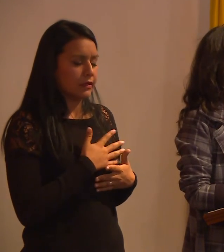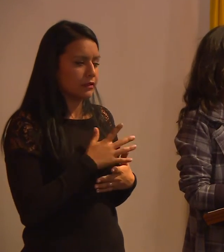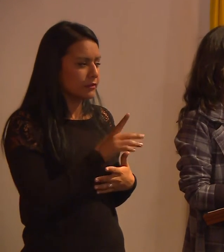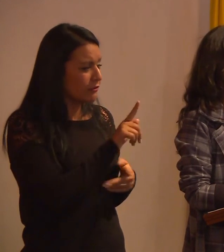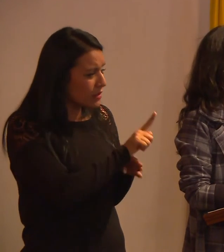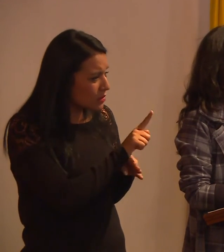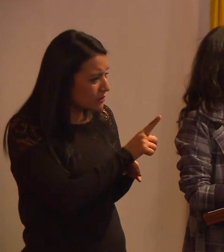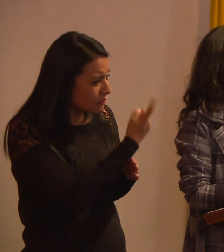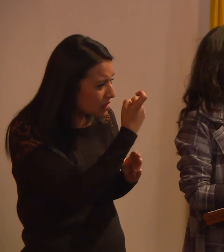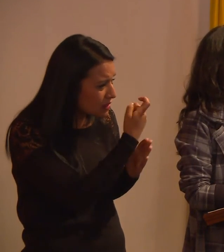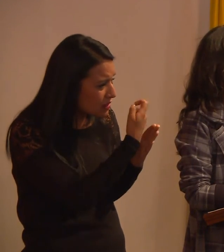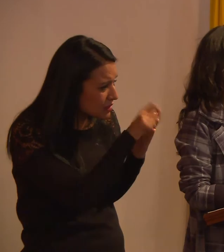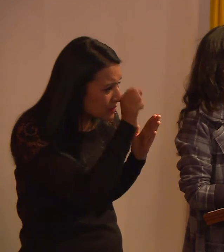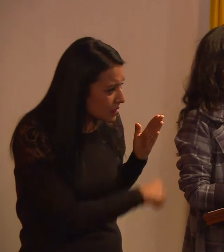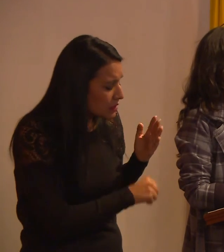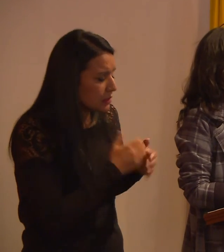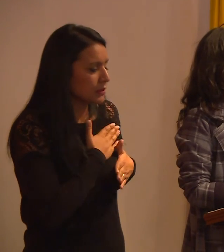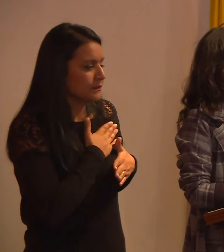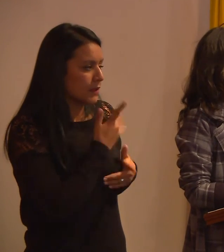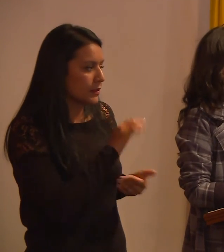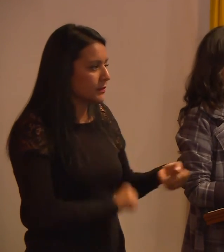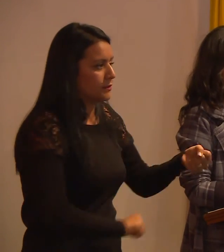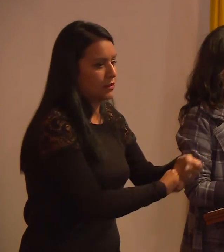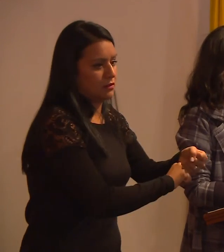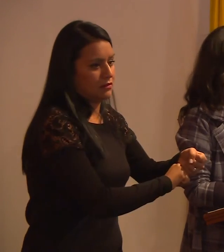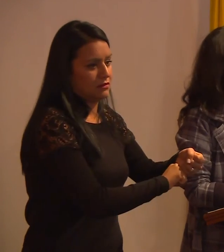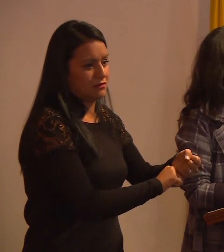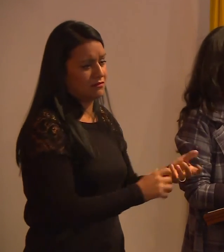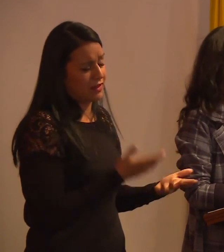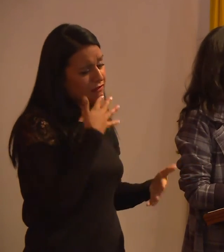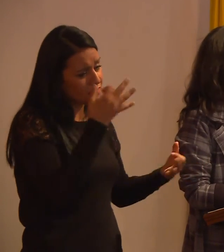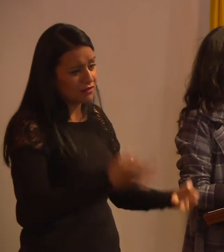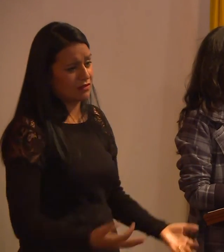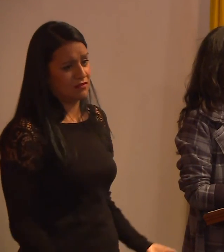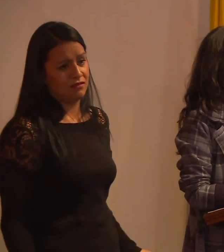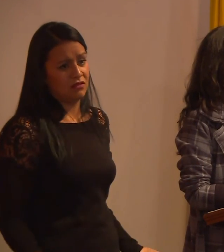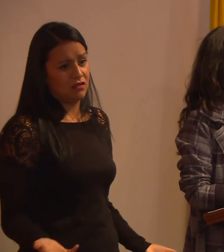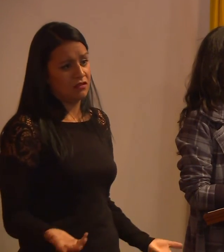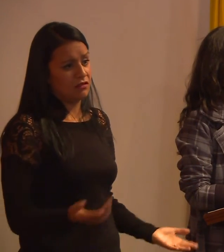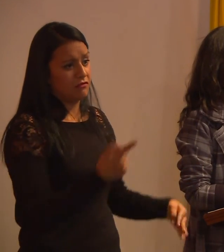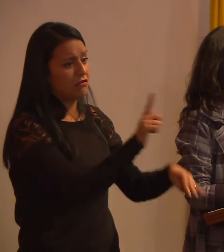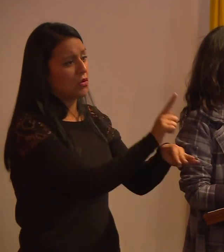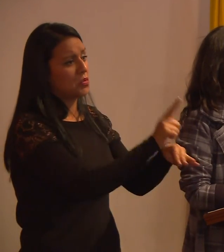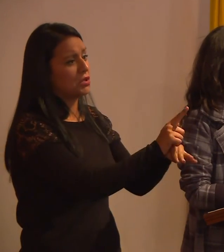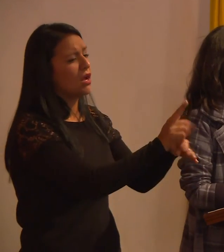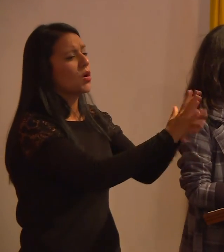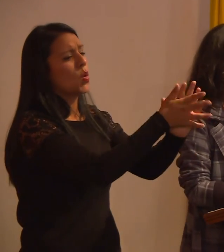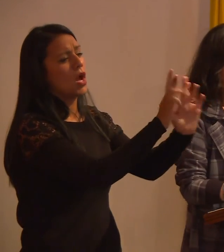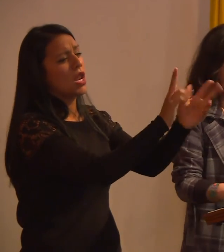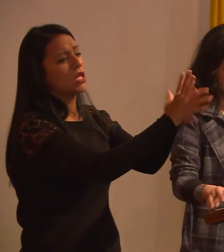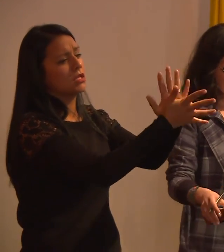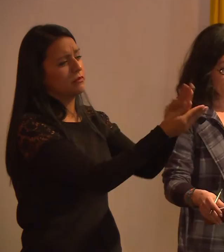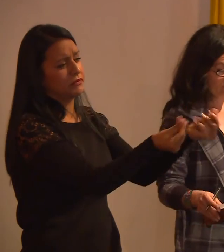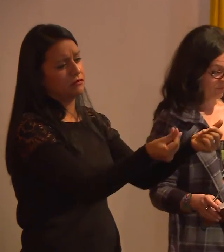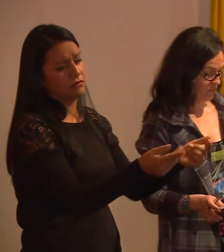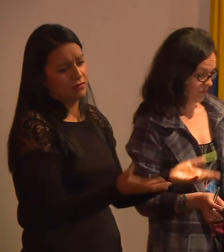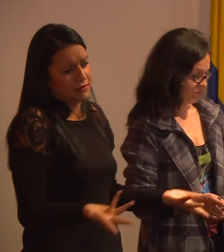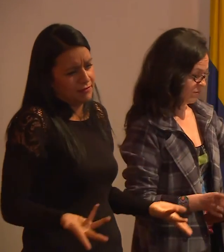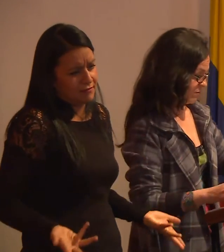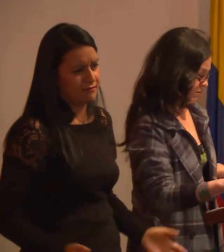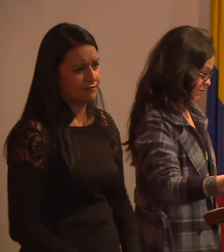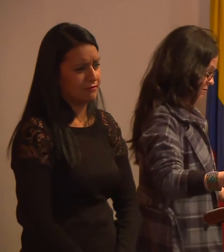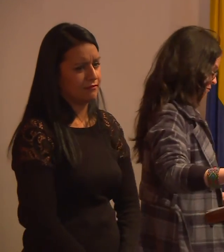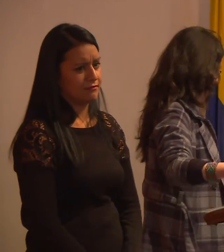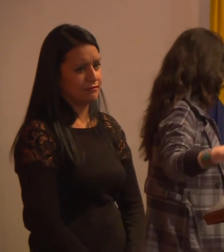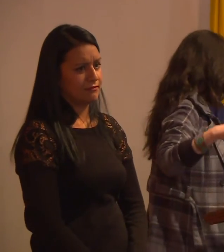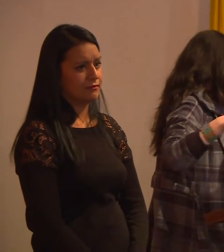los programas que están sin acreditación, porque de verdad que no podemos dejar que ningún programa desaparezca.